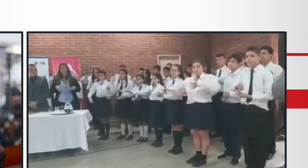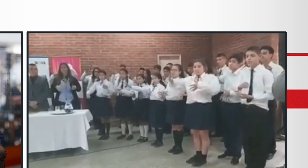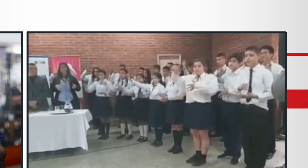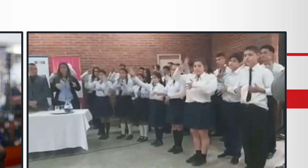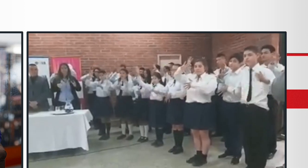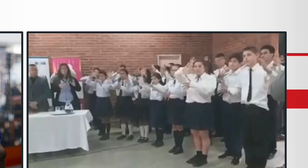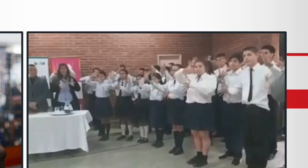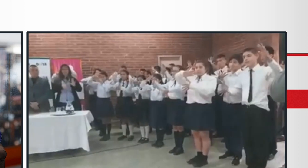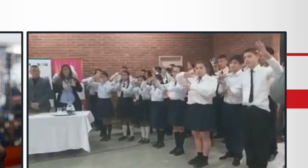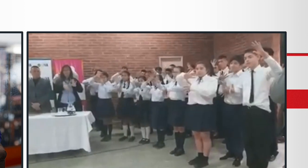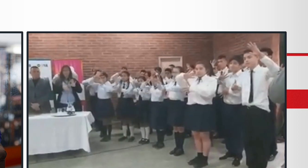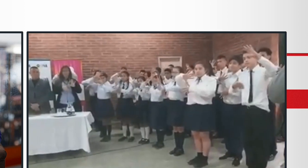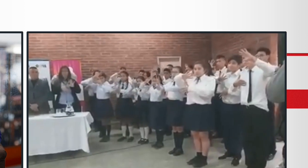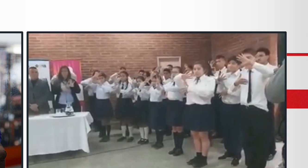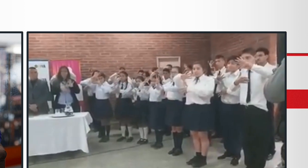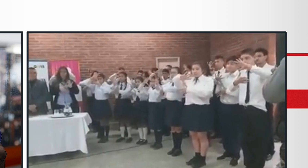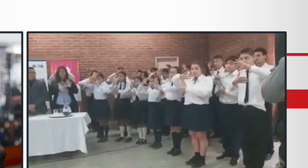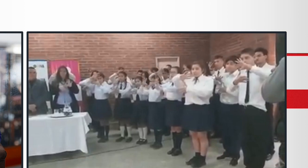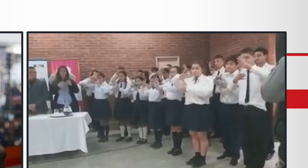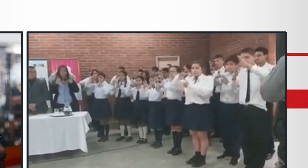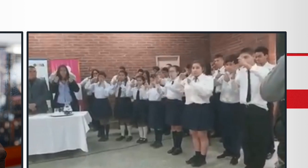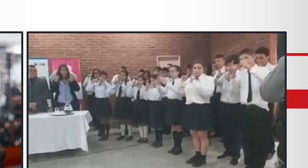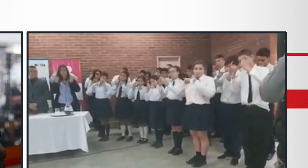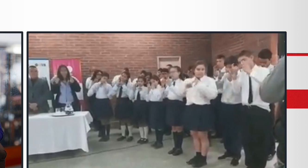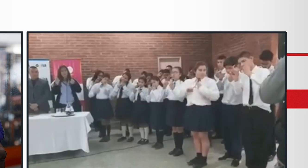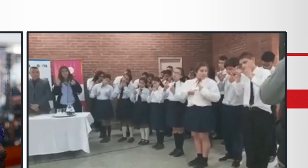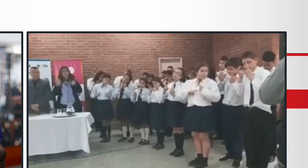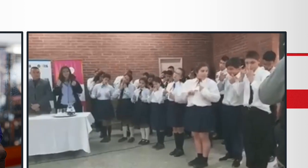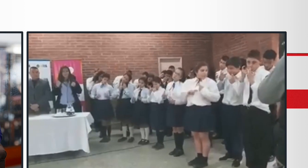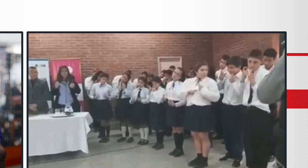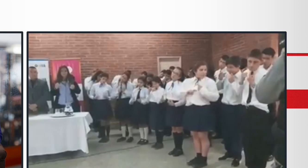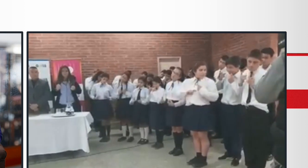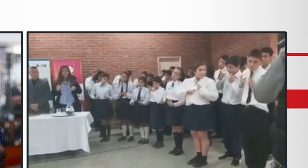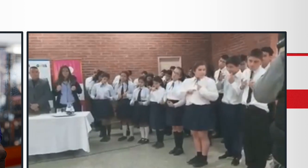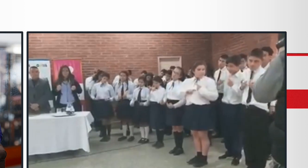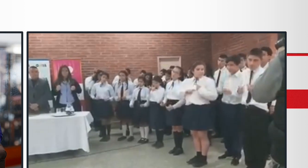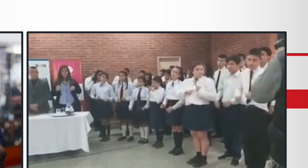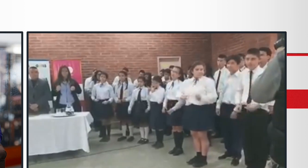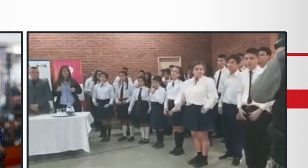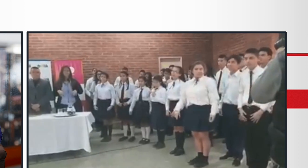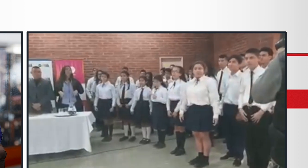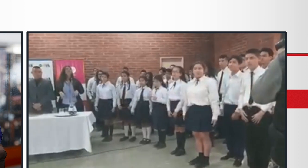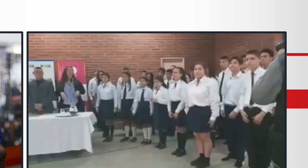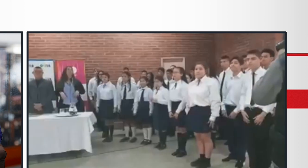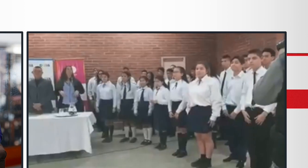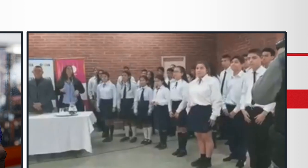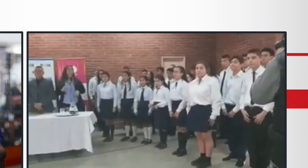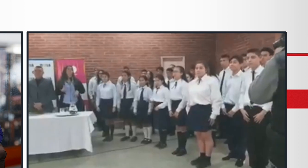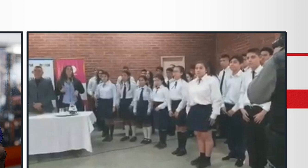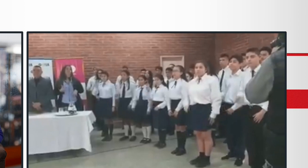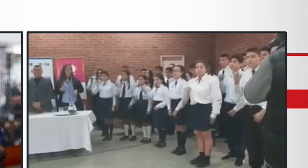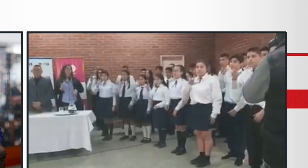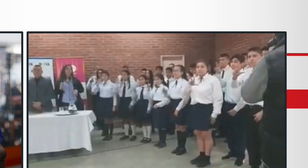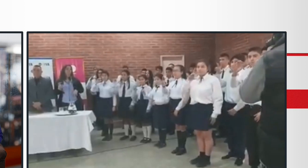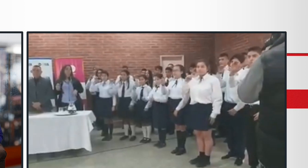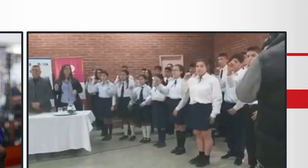fuimos al Instituto de Bellas Artes, trajimos invitados artistas también dentro de la semana, para que ellos